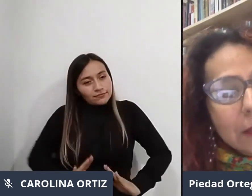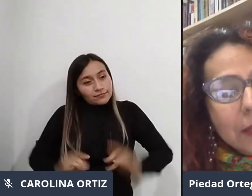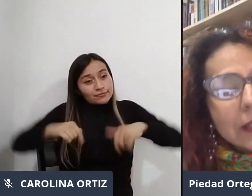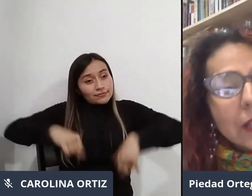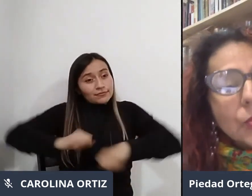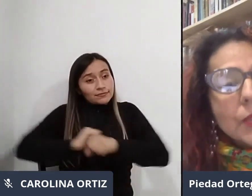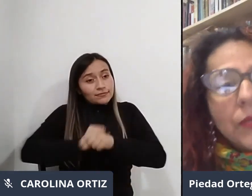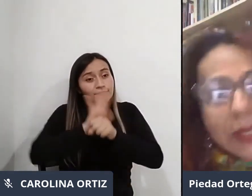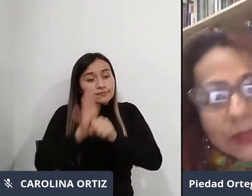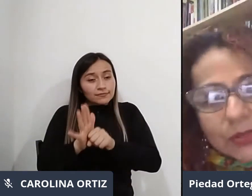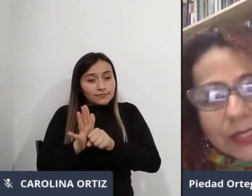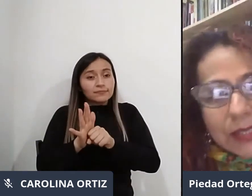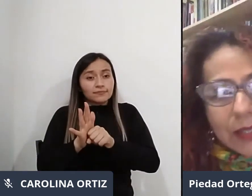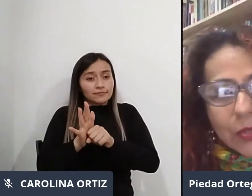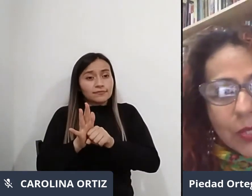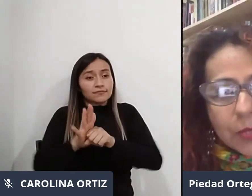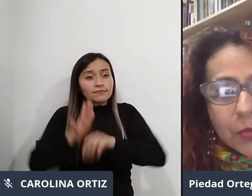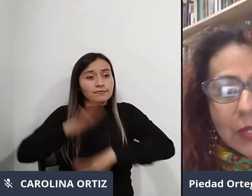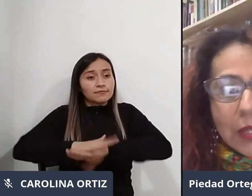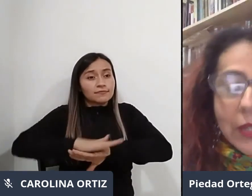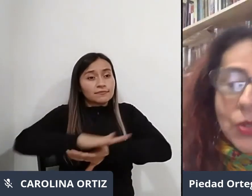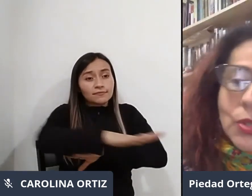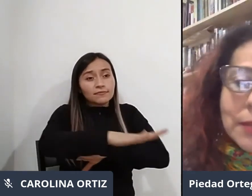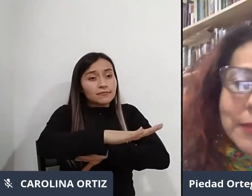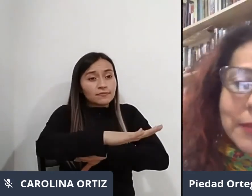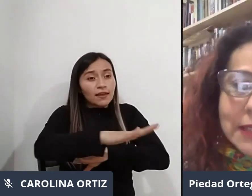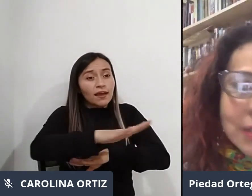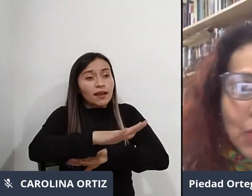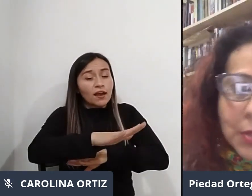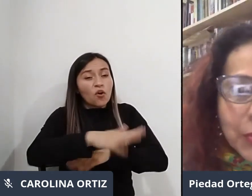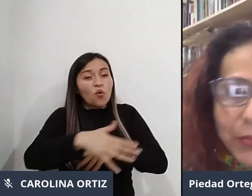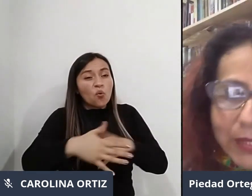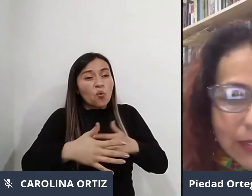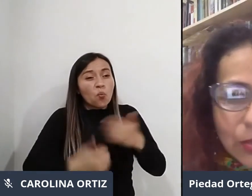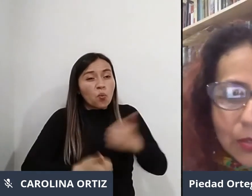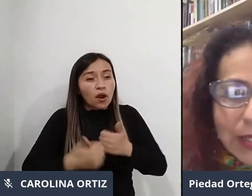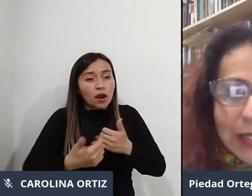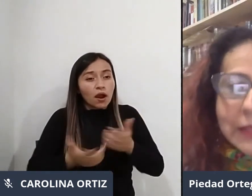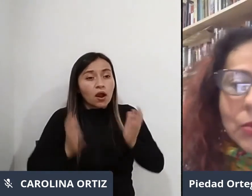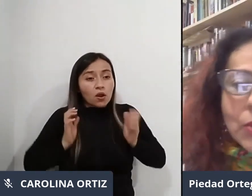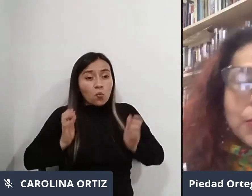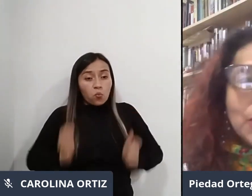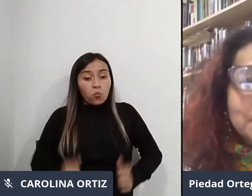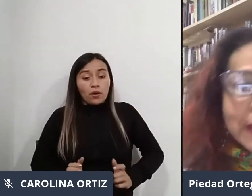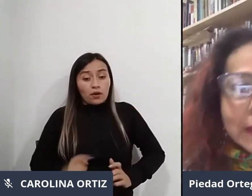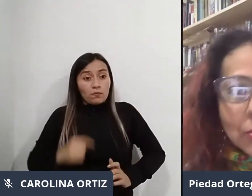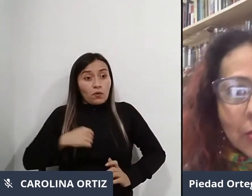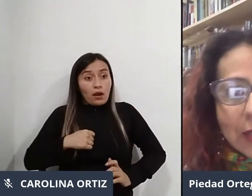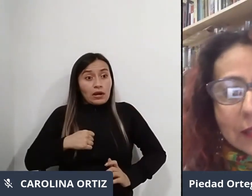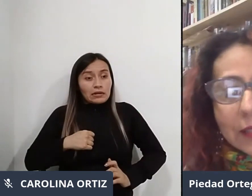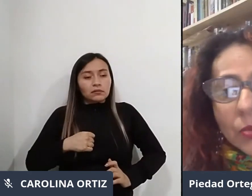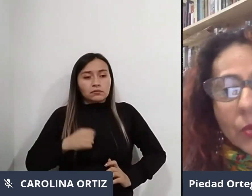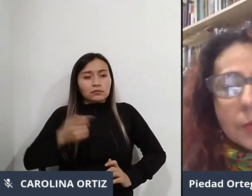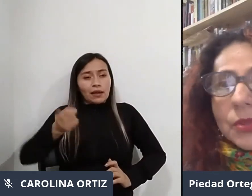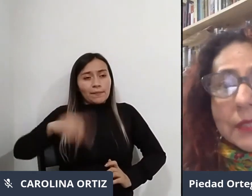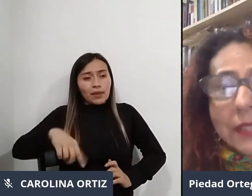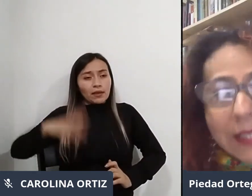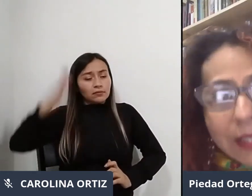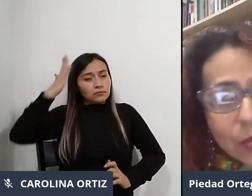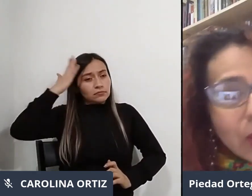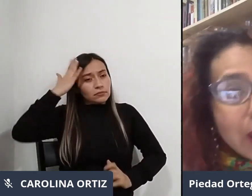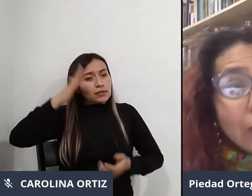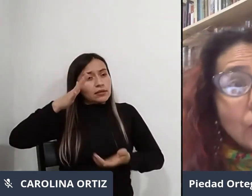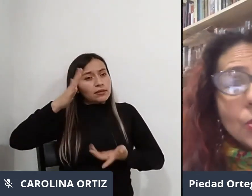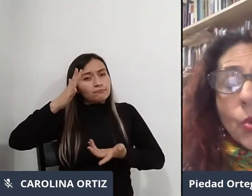pandemia es que sus efectos están en el cuerpo, y no solamente es el cuerpo físico, es el cuerpo espiritual, es el cuerpo